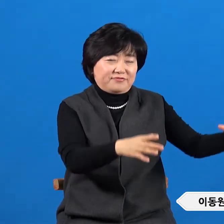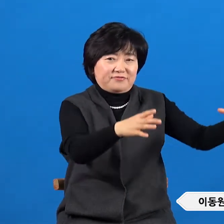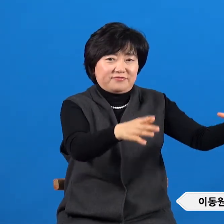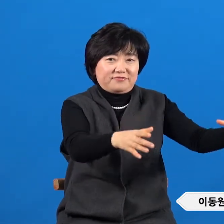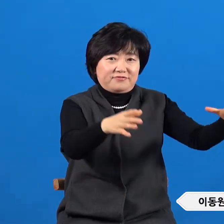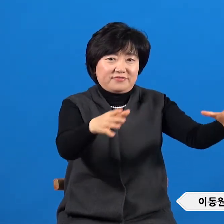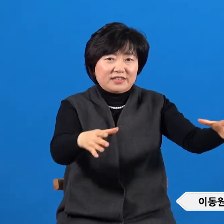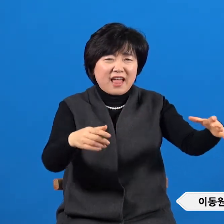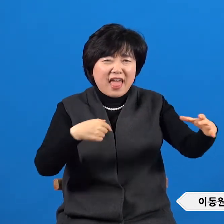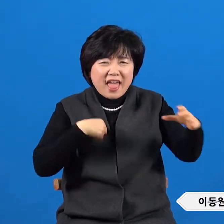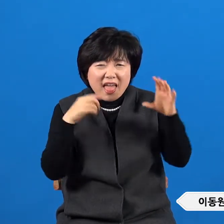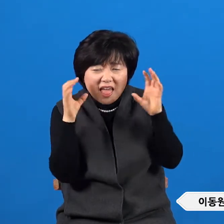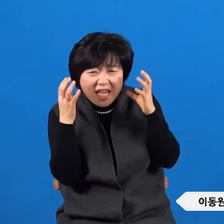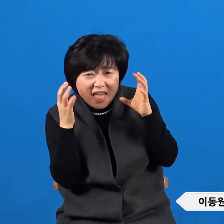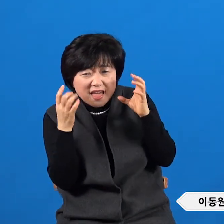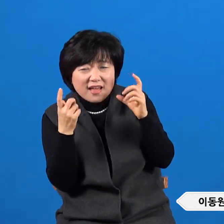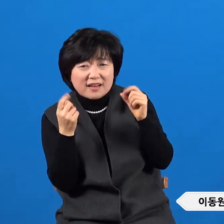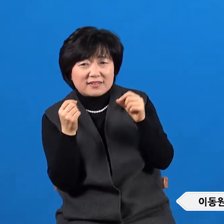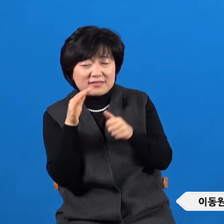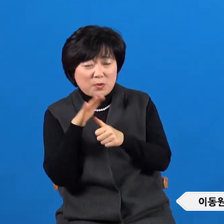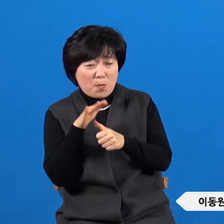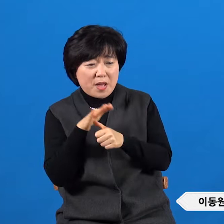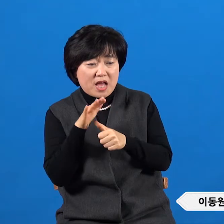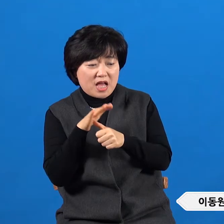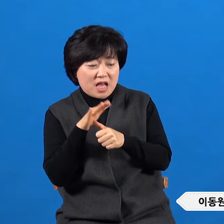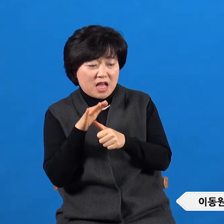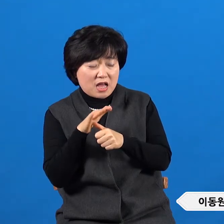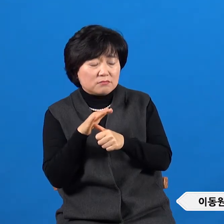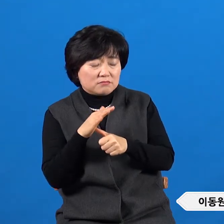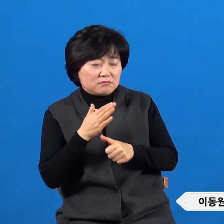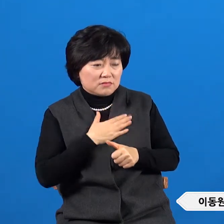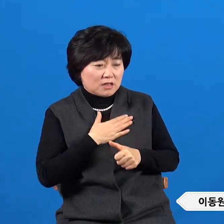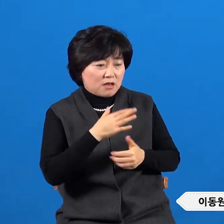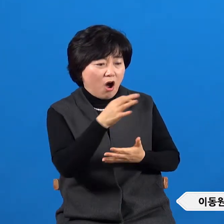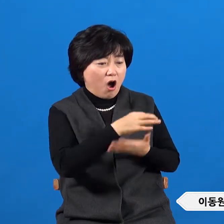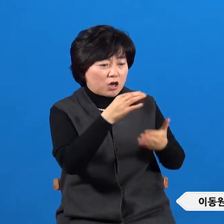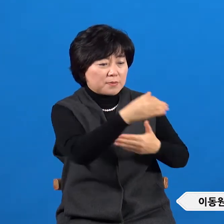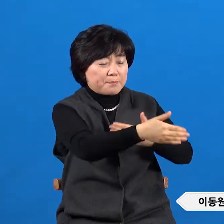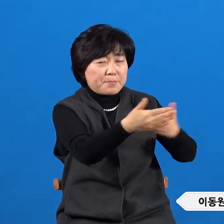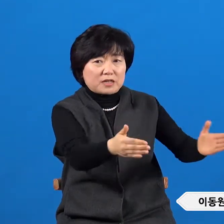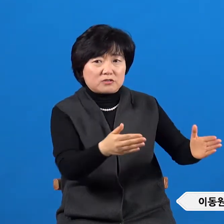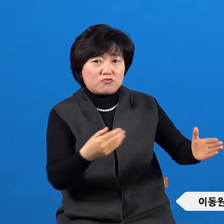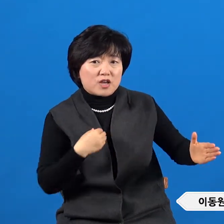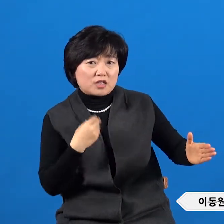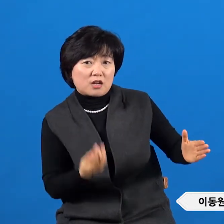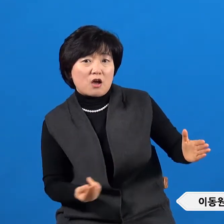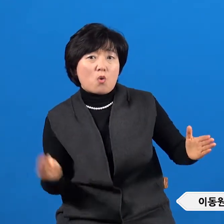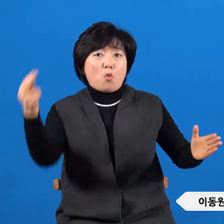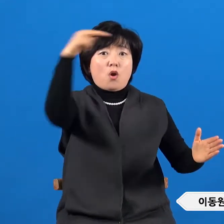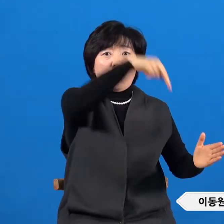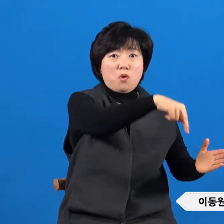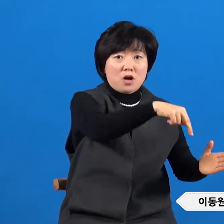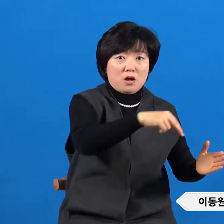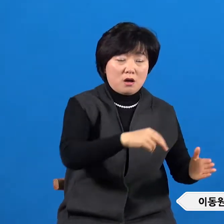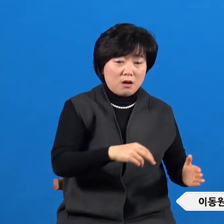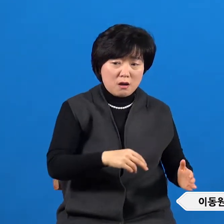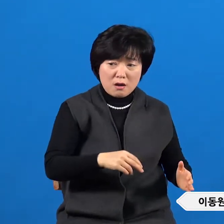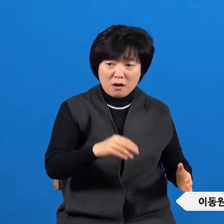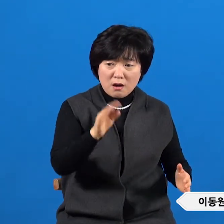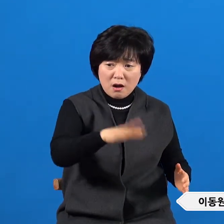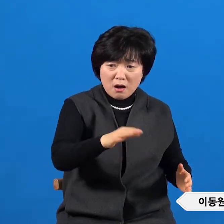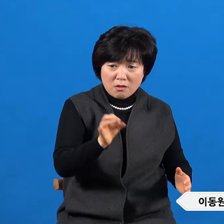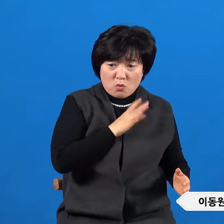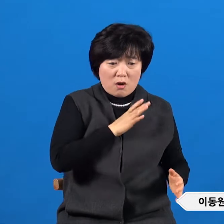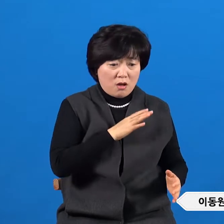어린 소년이, 거의 아기와 같은 소년이 갑자기 헌금 박스 위로 올라갔다고 그럽니다.